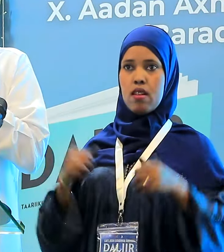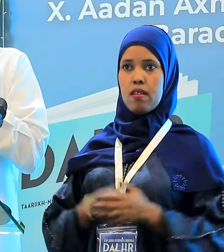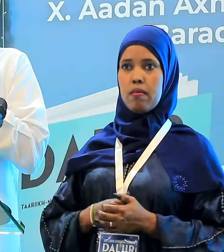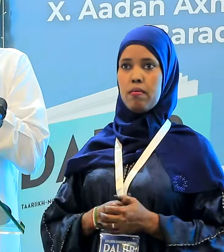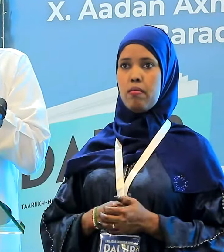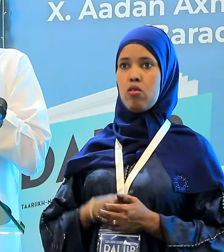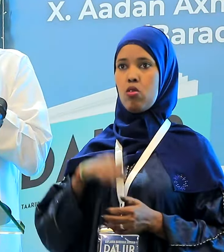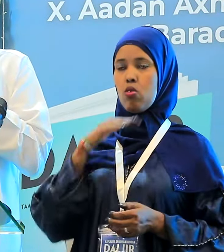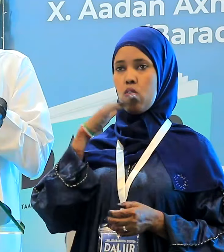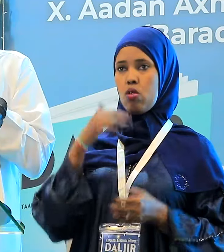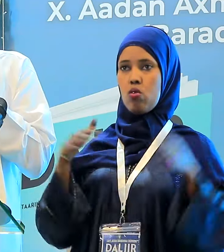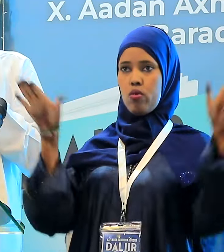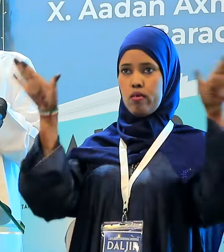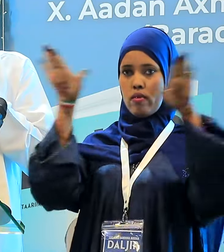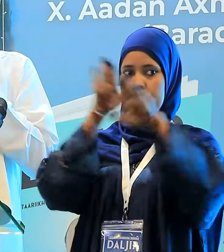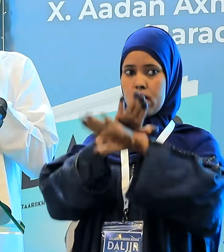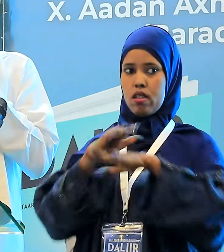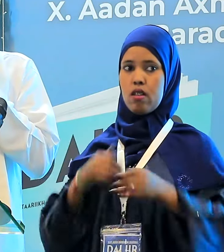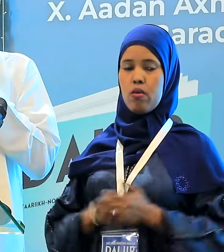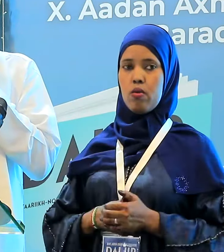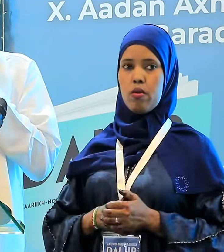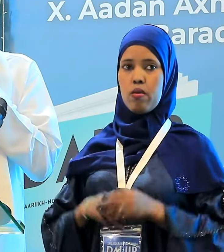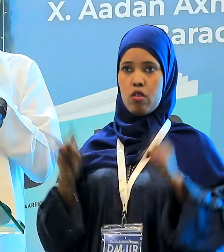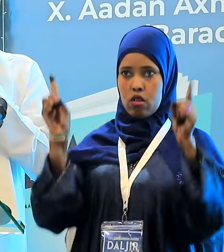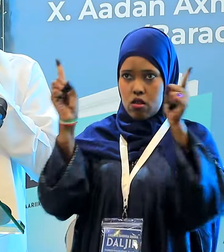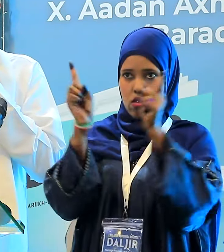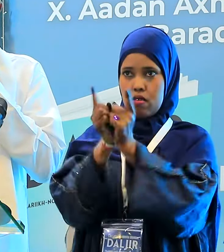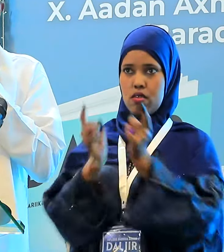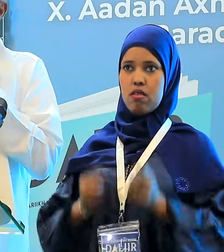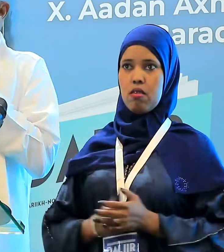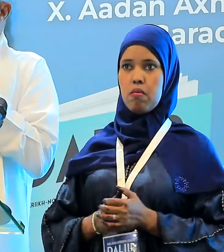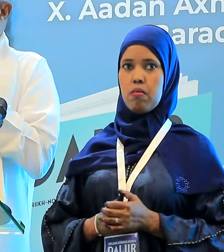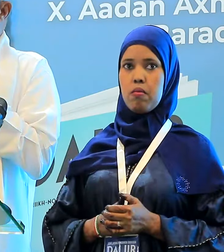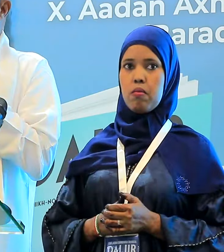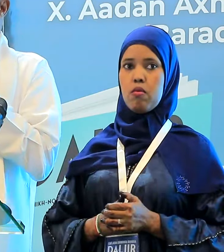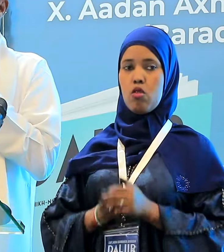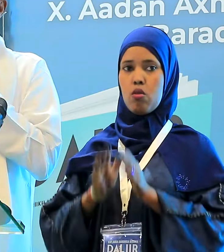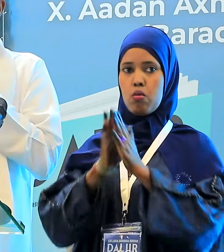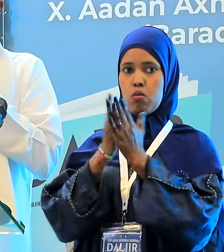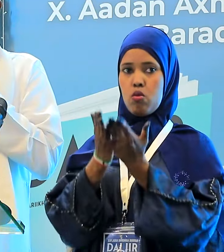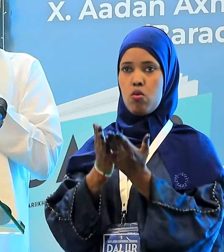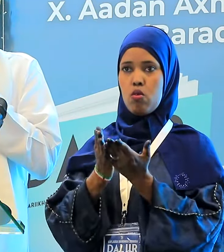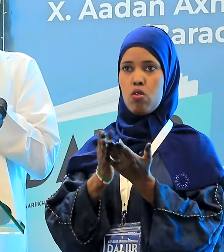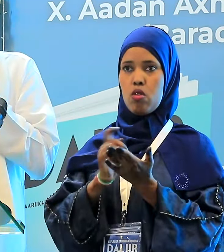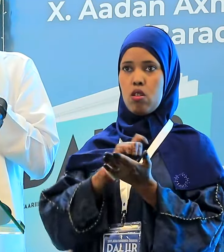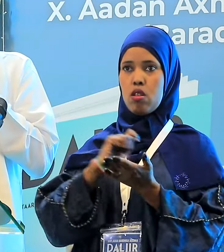وحين وقع عاو هكذا السؤول نمي بوغ لغا باراي